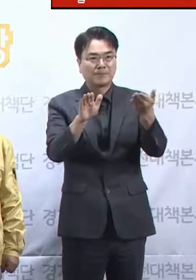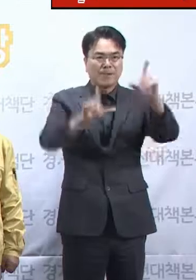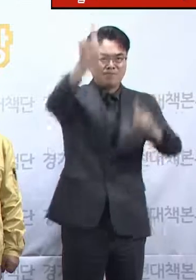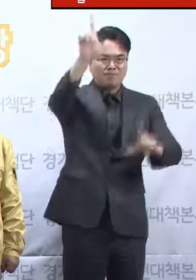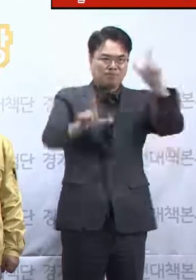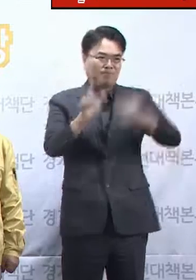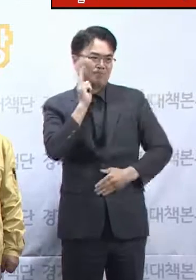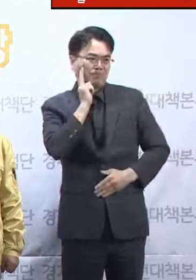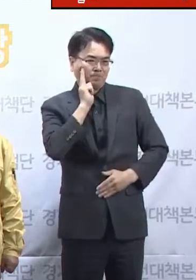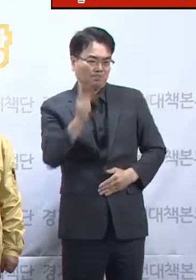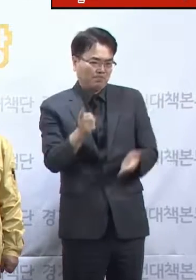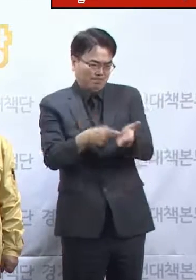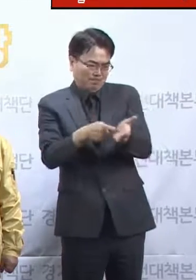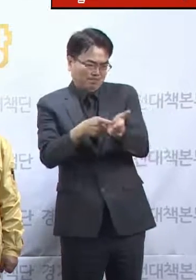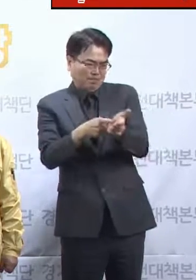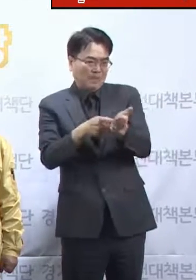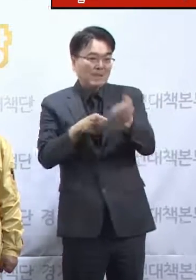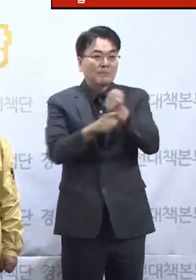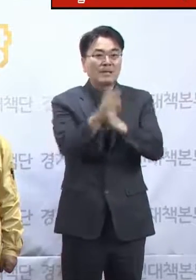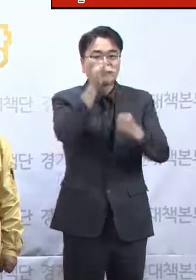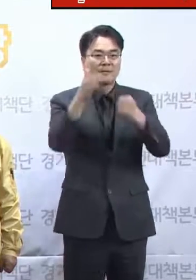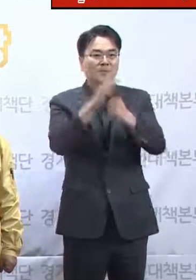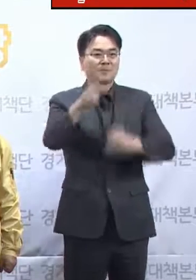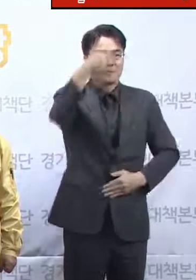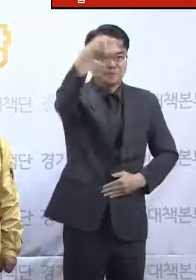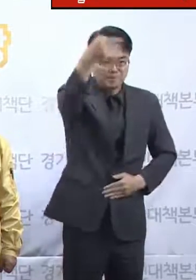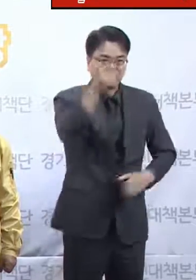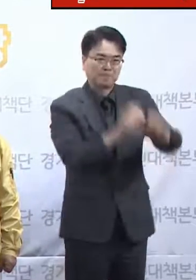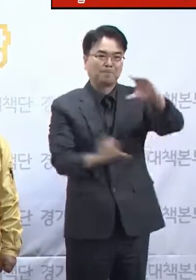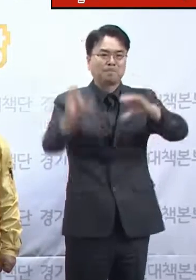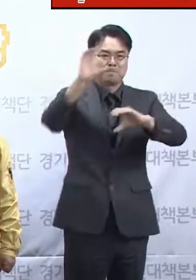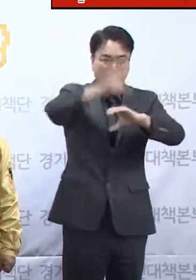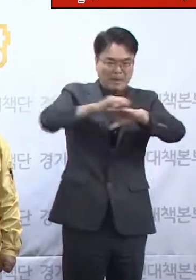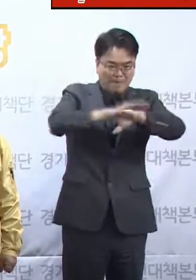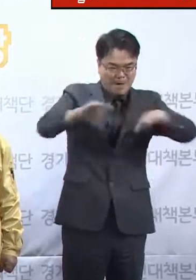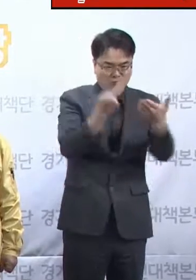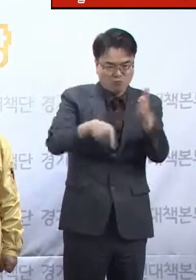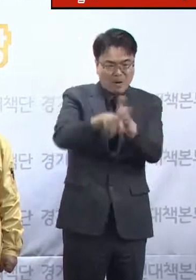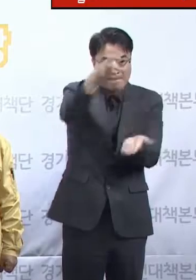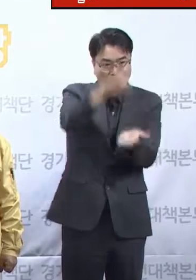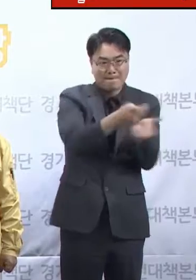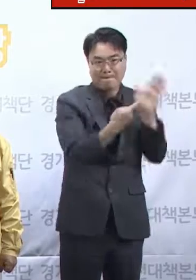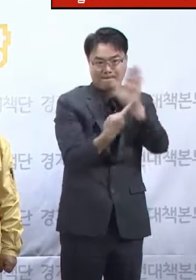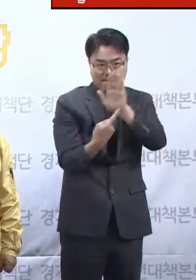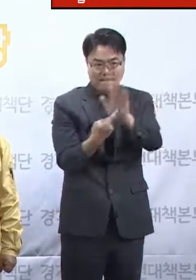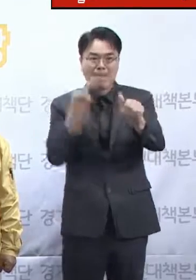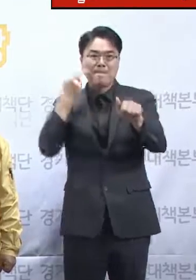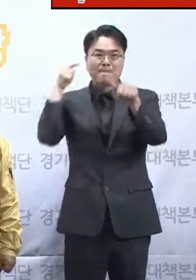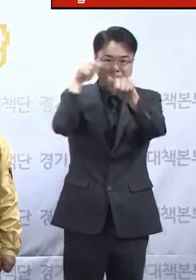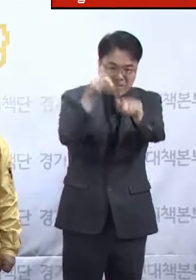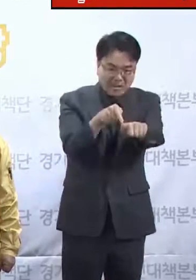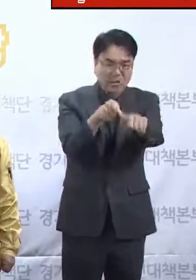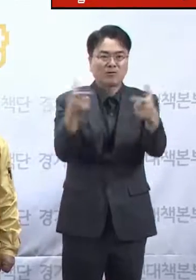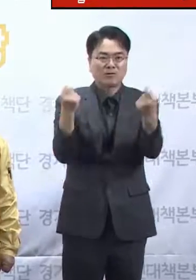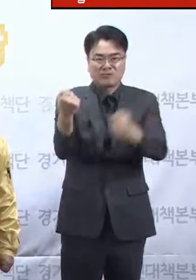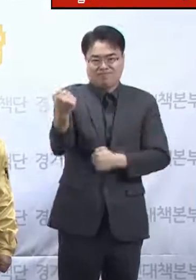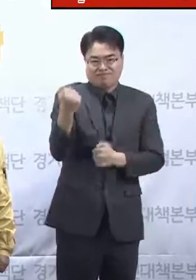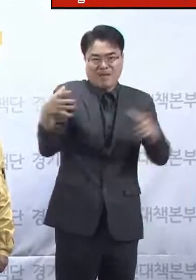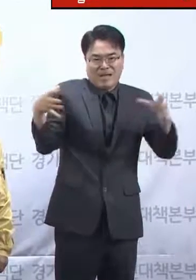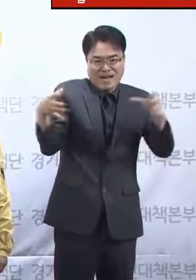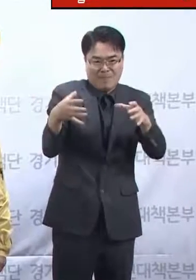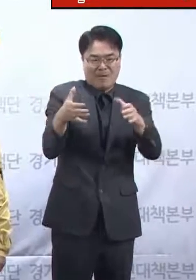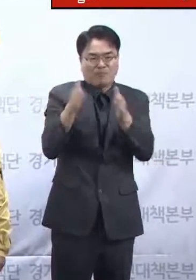심각성과 긴급성을 고려해서 다음과 같은 추가 조치를 시행하고 관련 기관 간의 공동